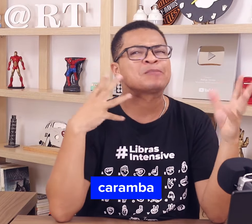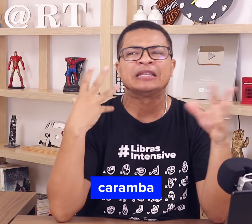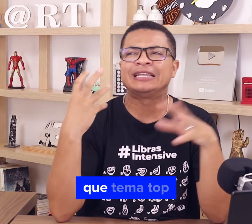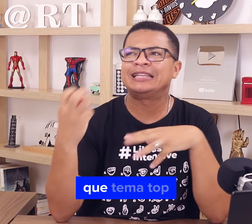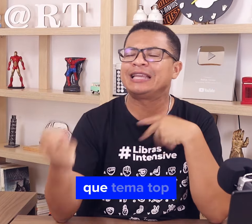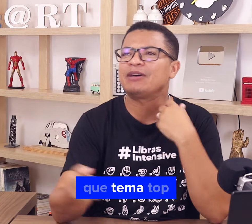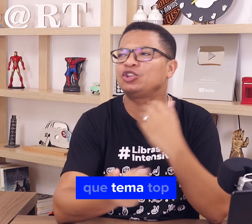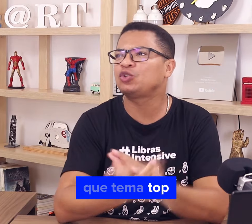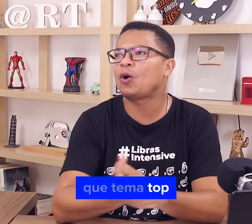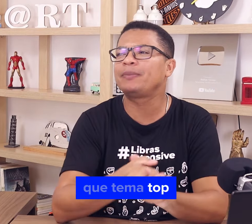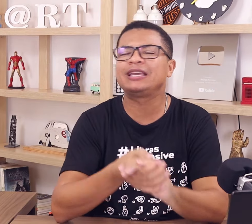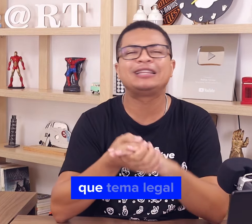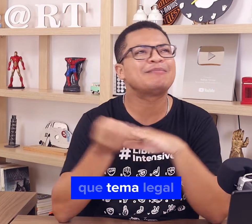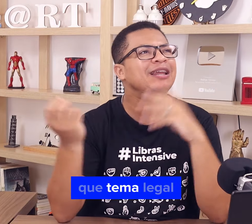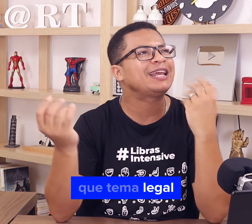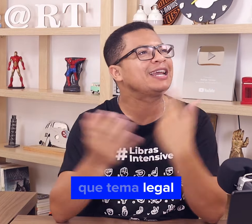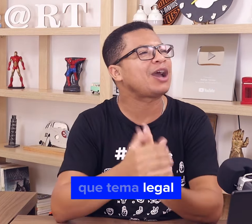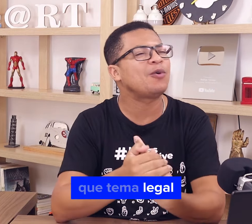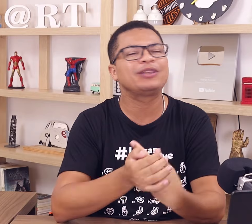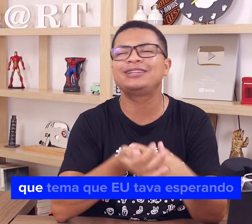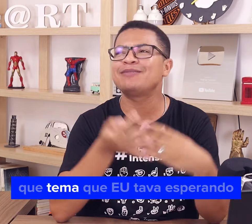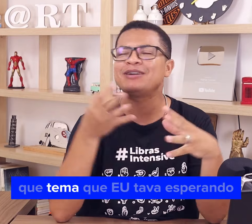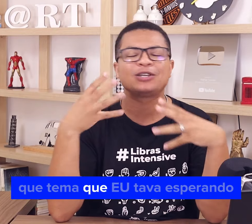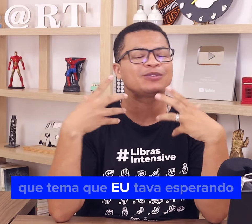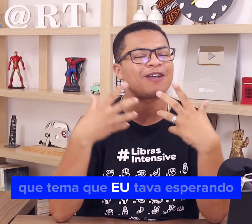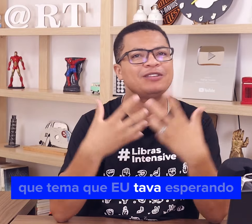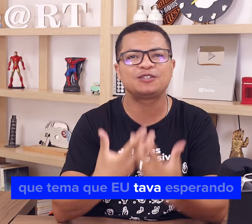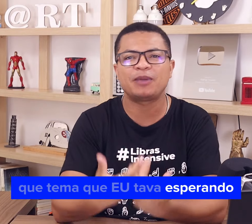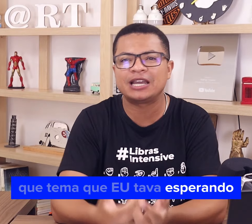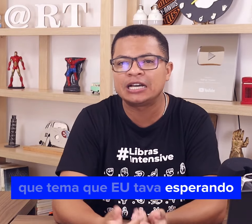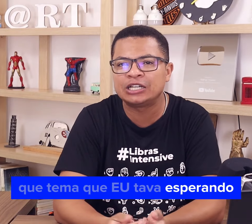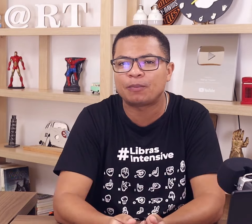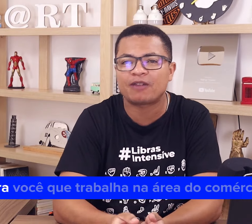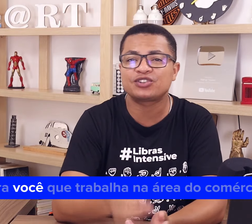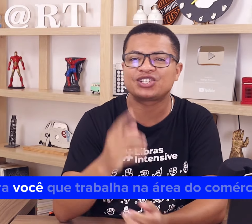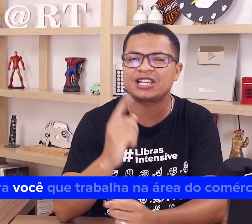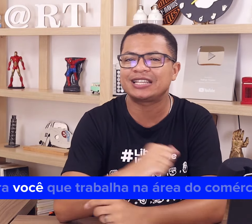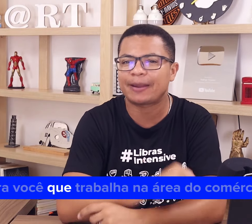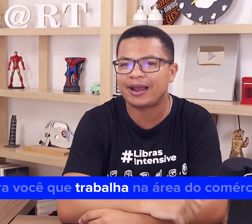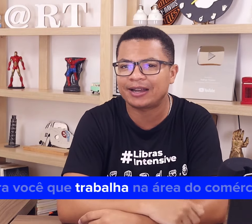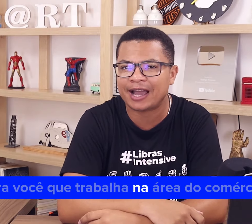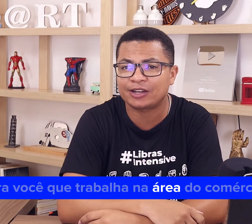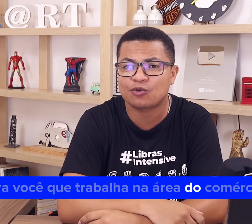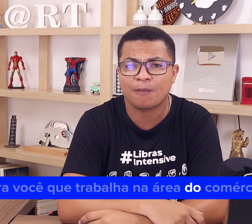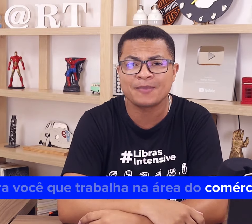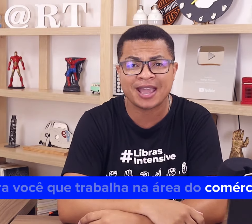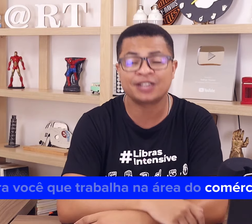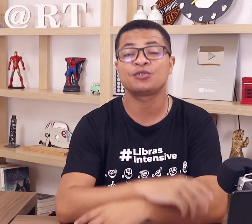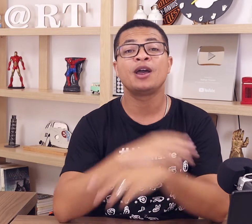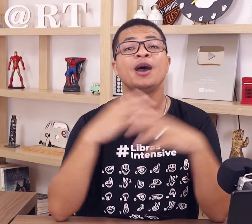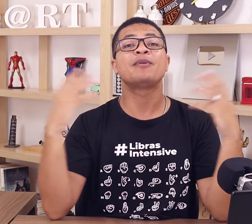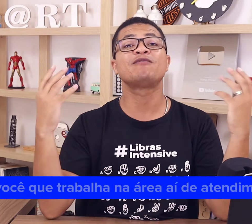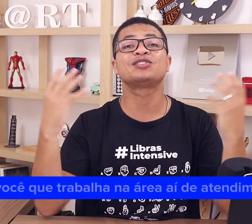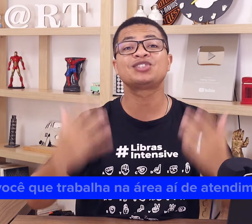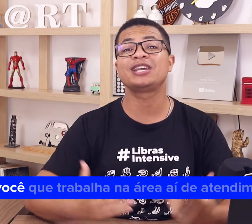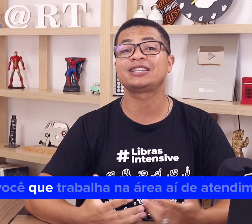que tema top, que tema legal, que tema que eu tava esperando pra você que trabalha na área do comércio, pra você que